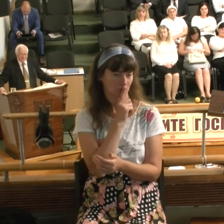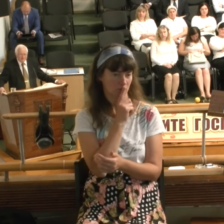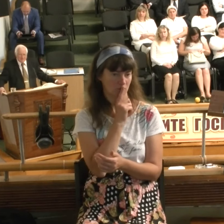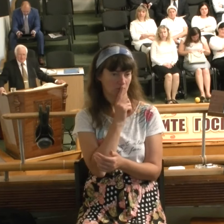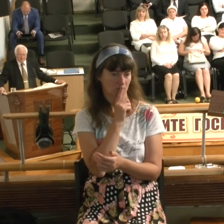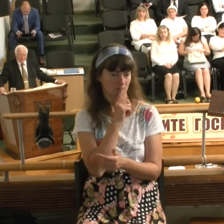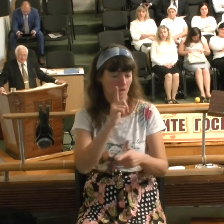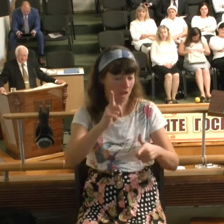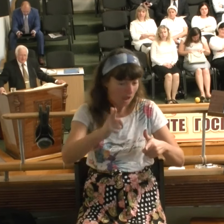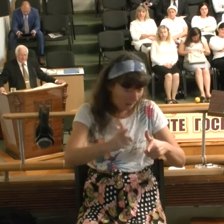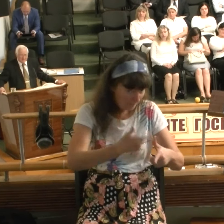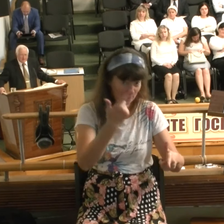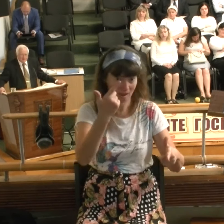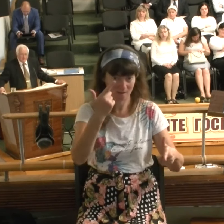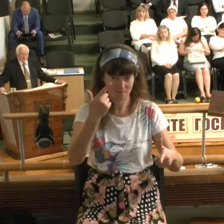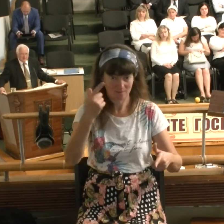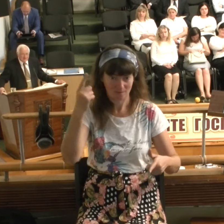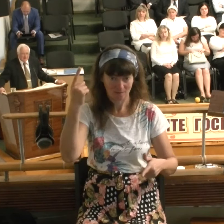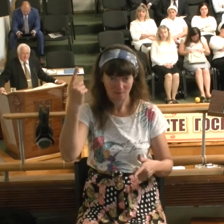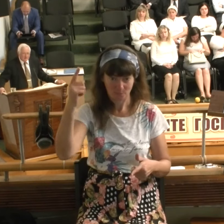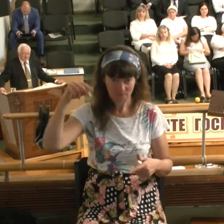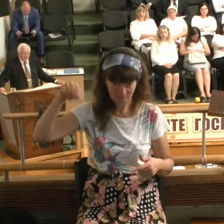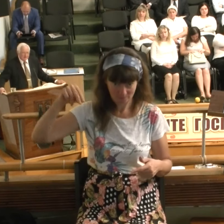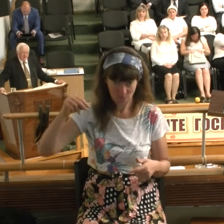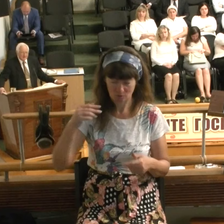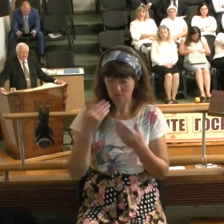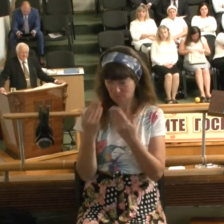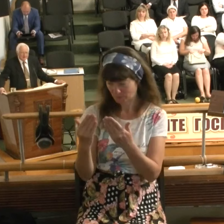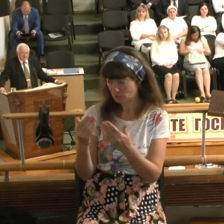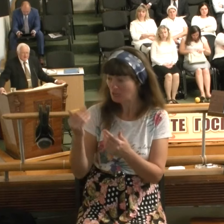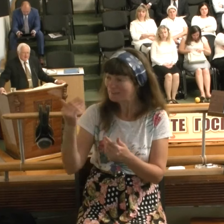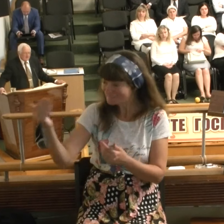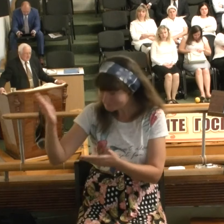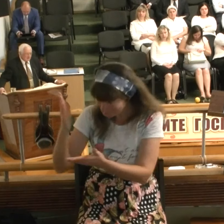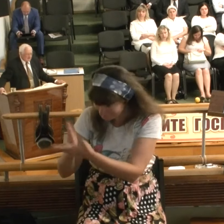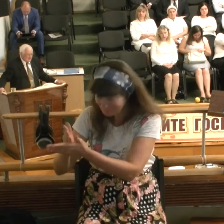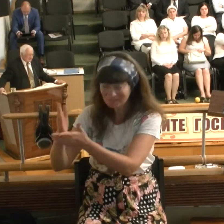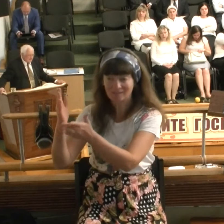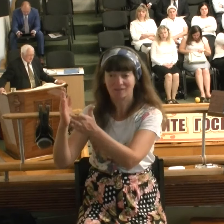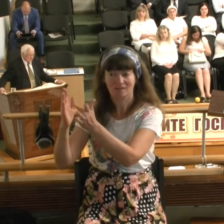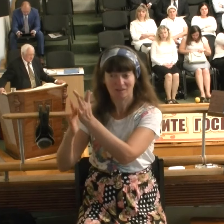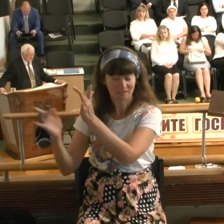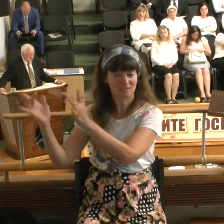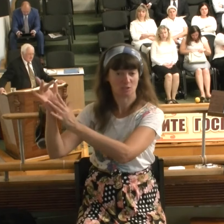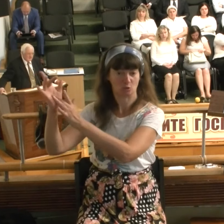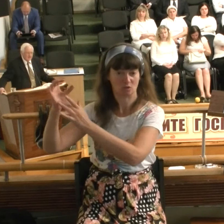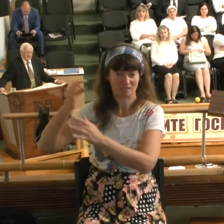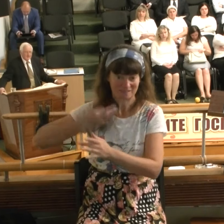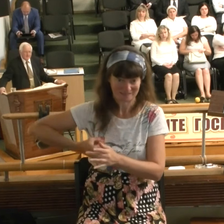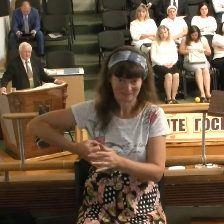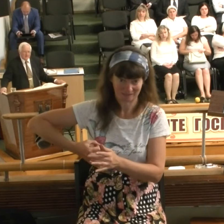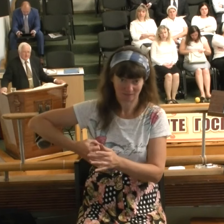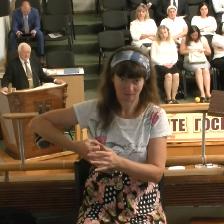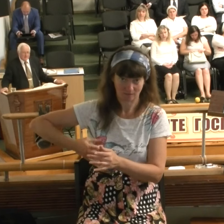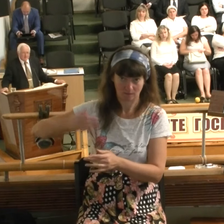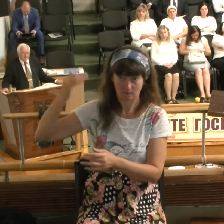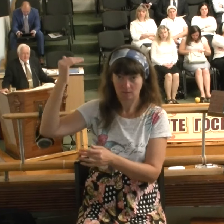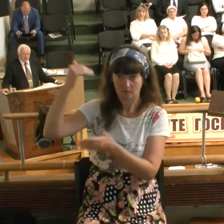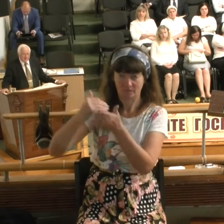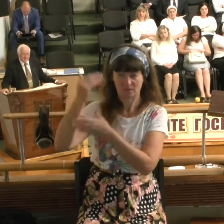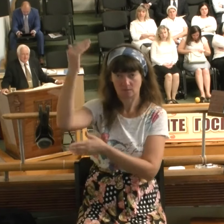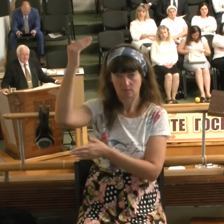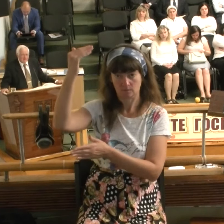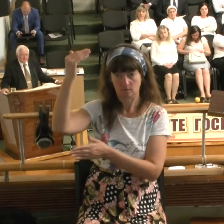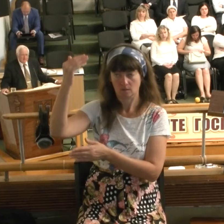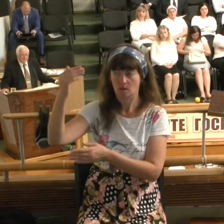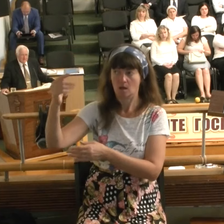Опять первосвященник спросил его и сказал: «Ты ли Христос, Сын Благословенного?» Иисус сказал: